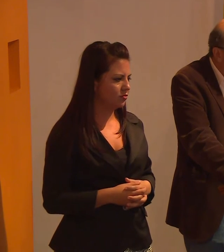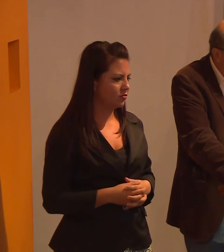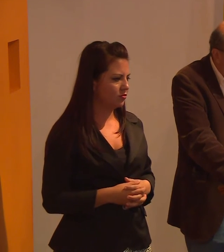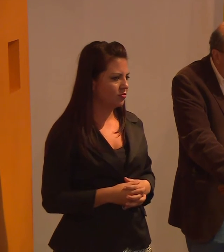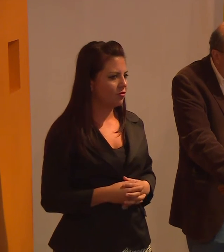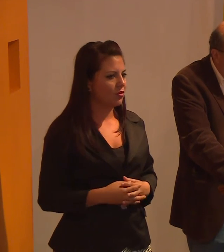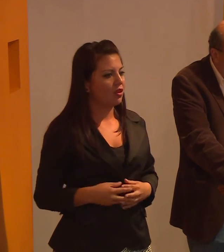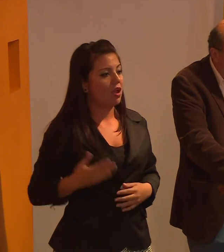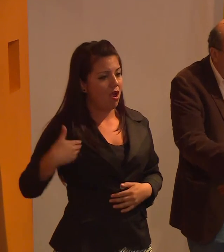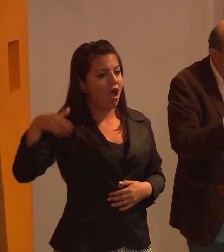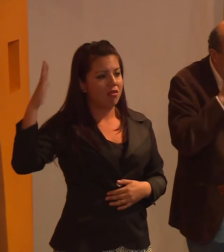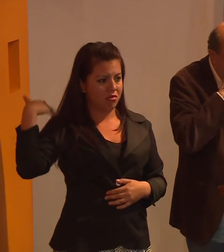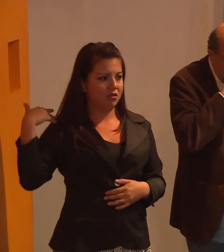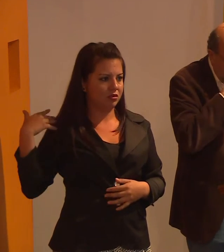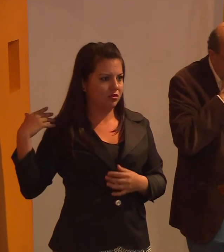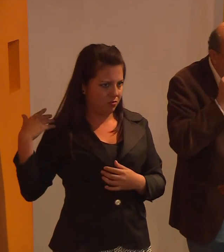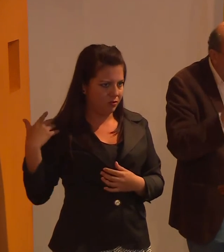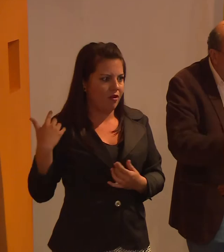estamos y estaremos